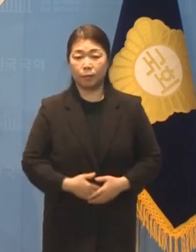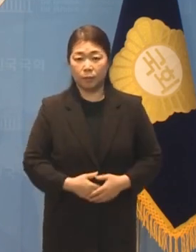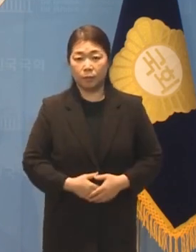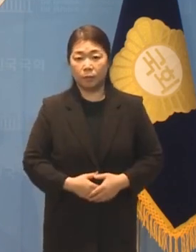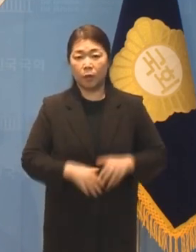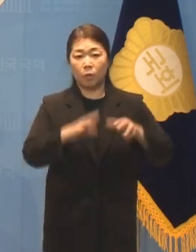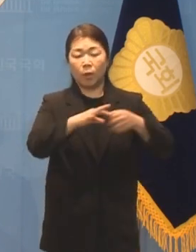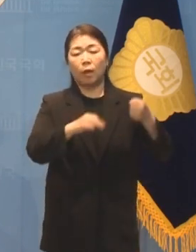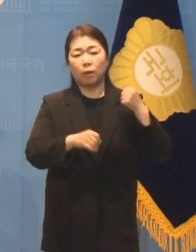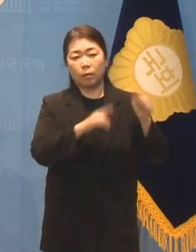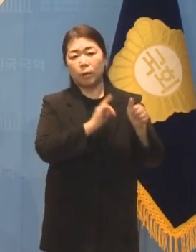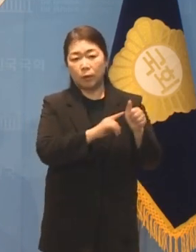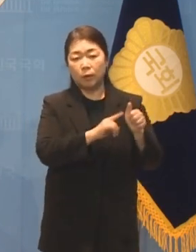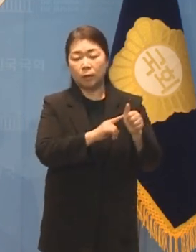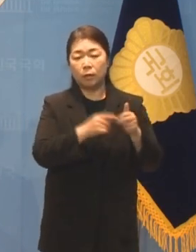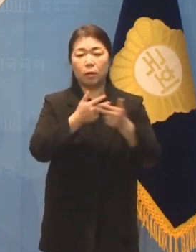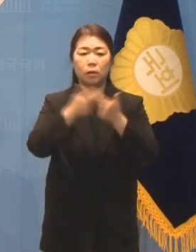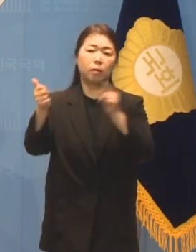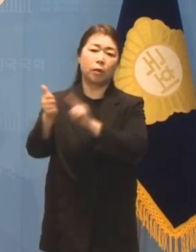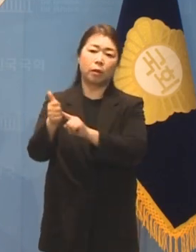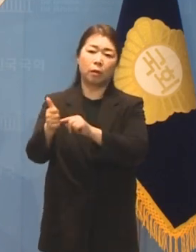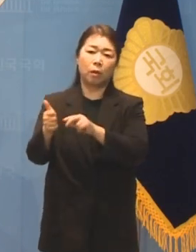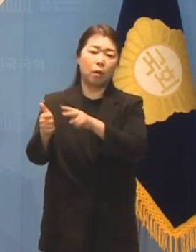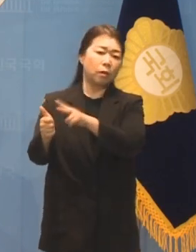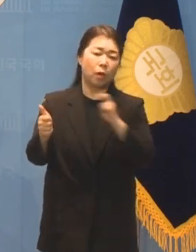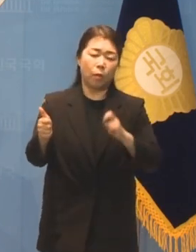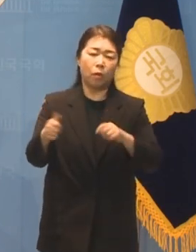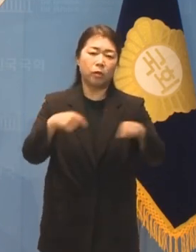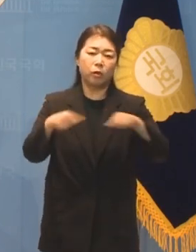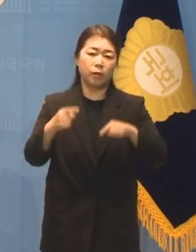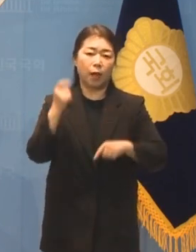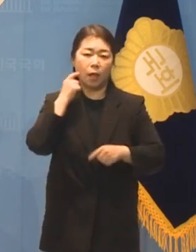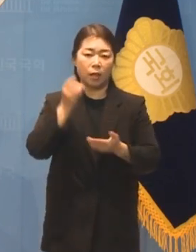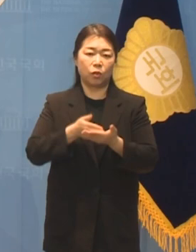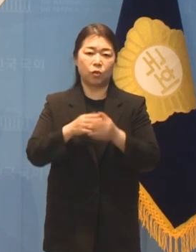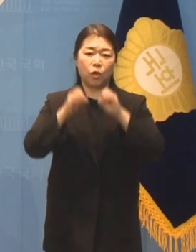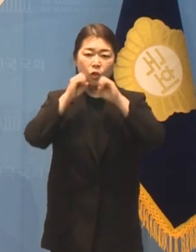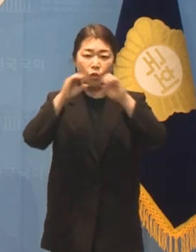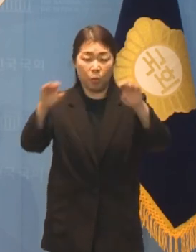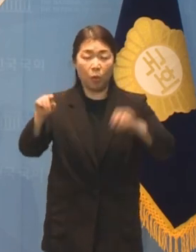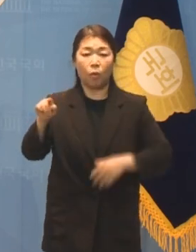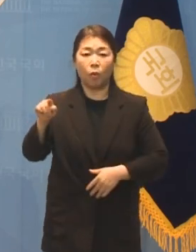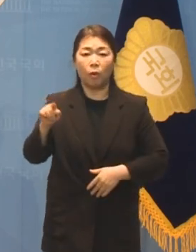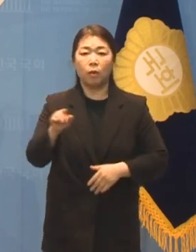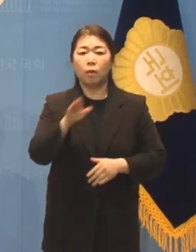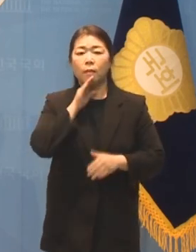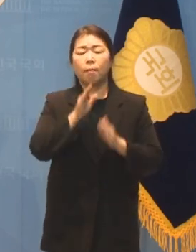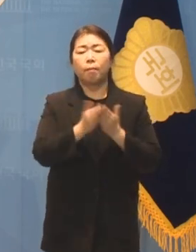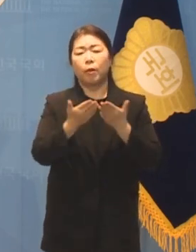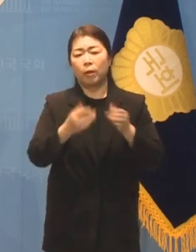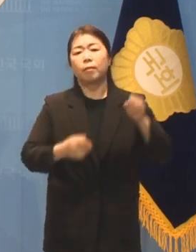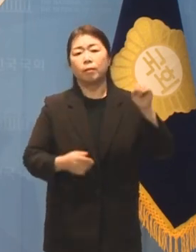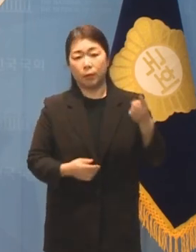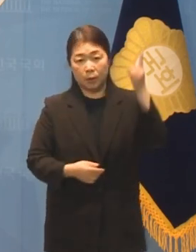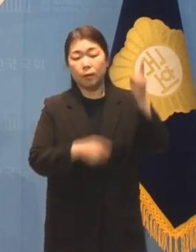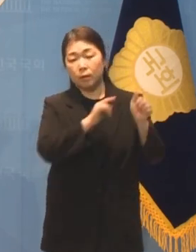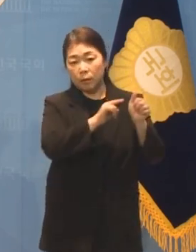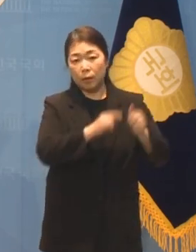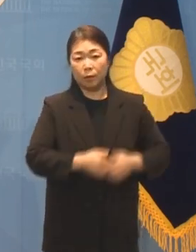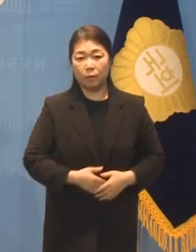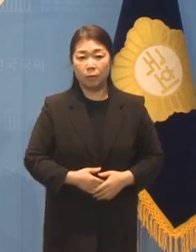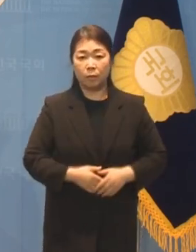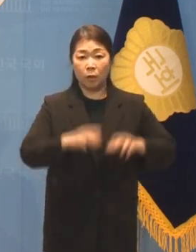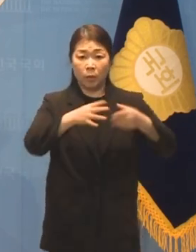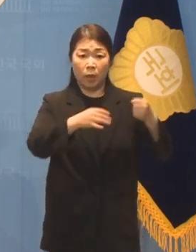국민의힘이 이재명 대표에 대한 혐오 정치와 가짜뉴스 유포의 본진이었습니다.